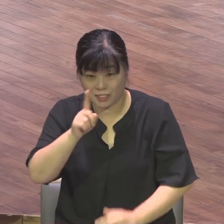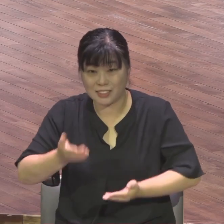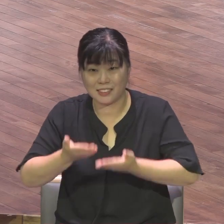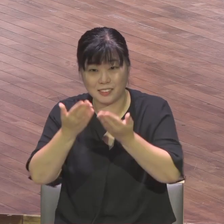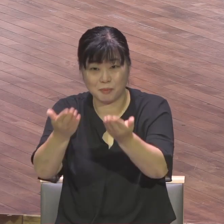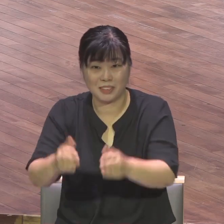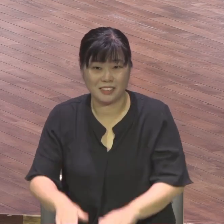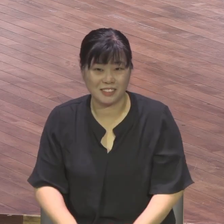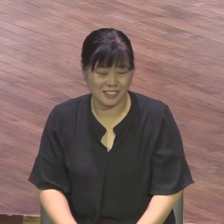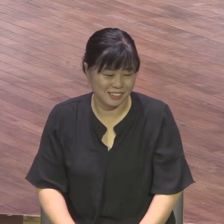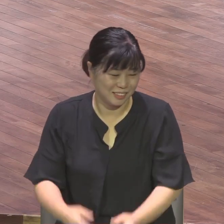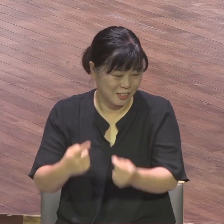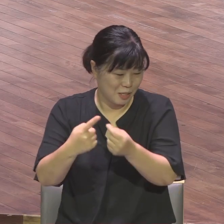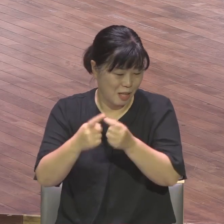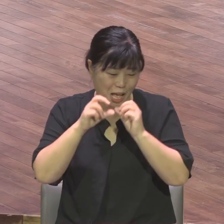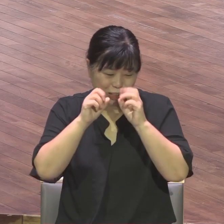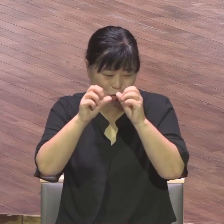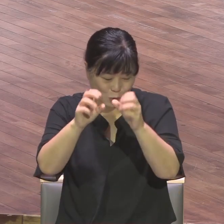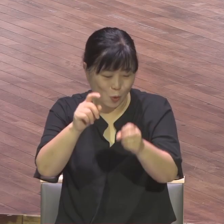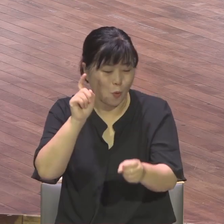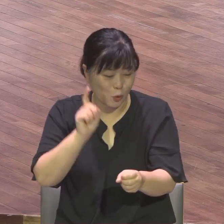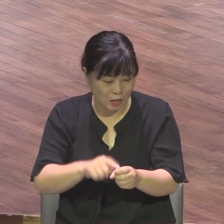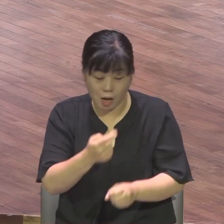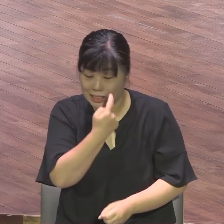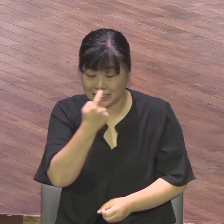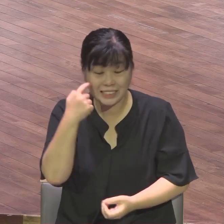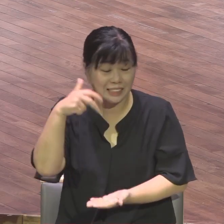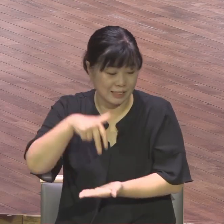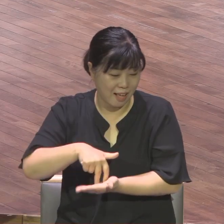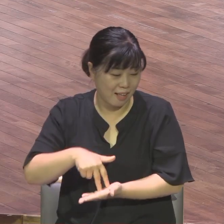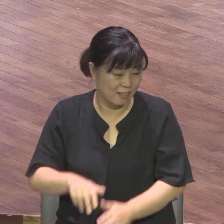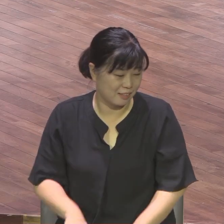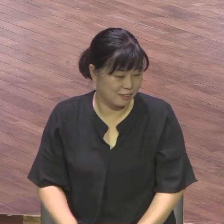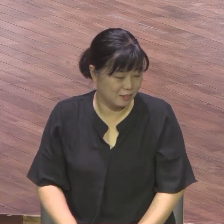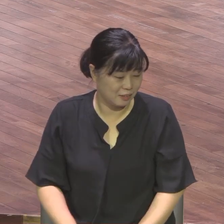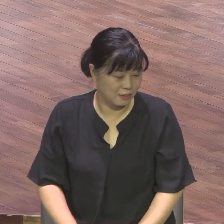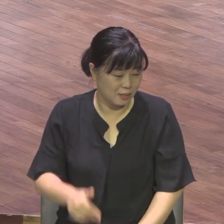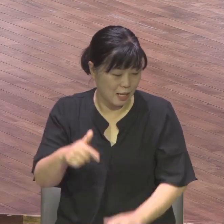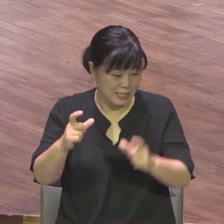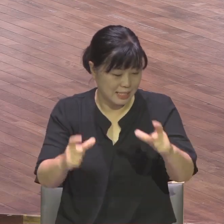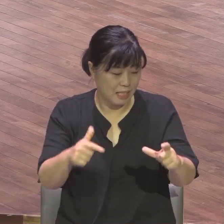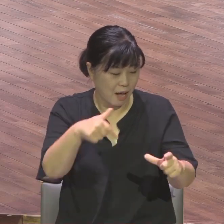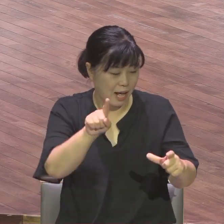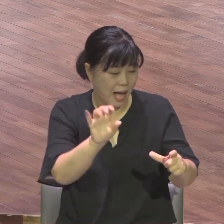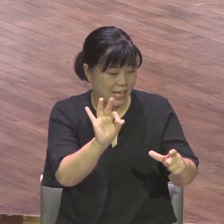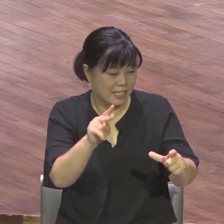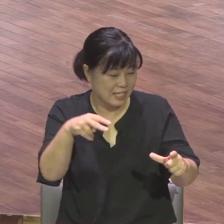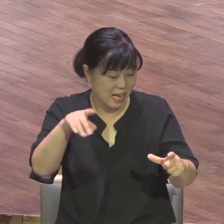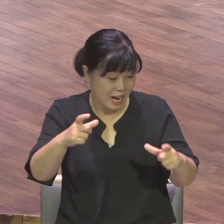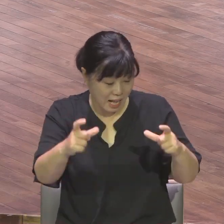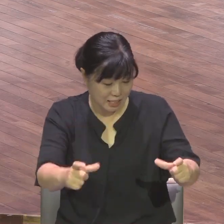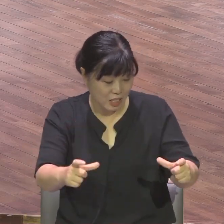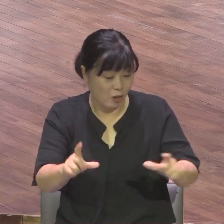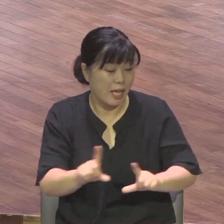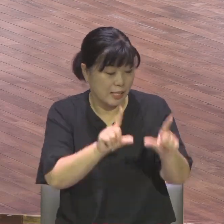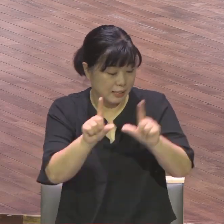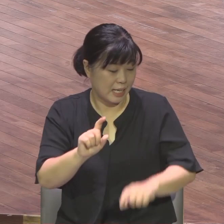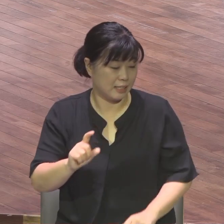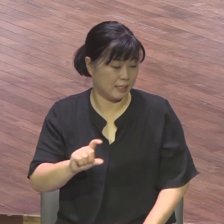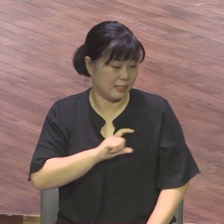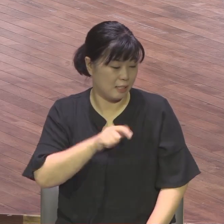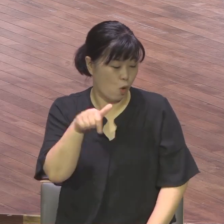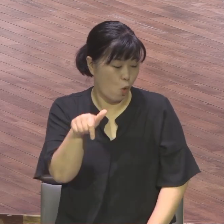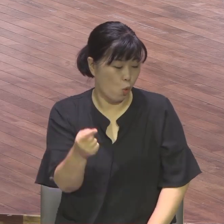선교적 시각입니다. 자, 1절 봅니다. 가이사라, 고넬료라 하는 사람이 있으니